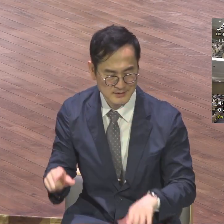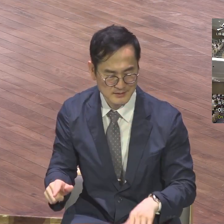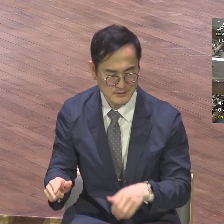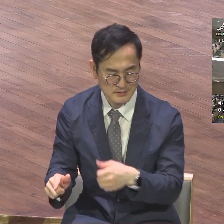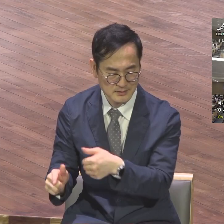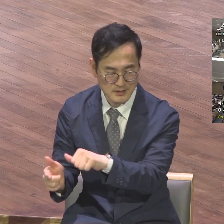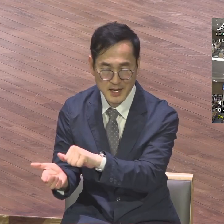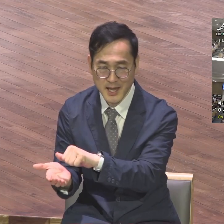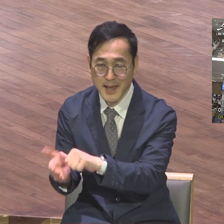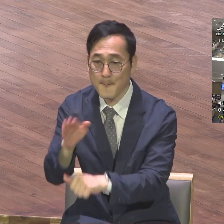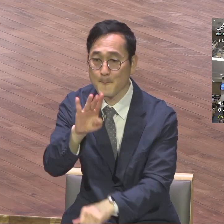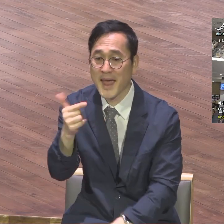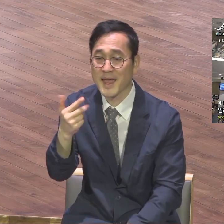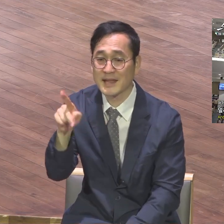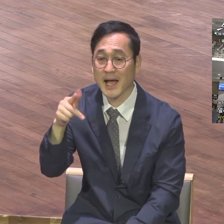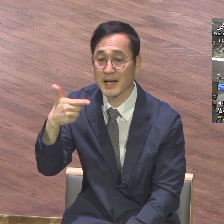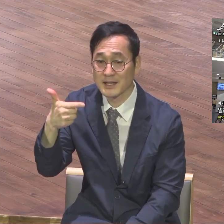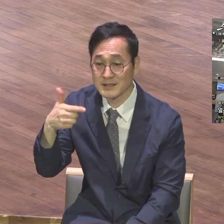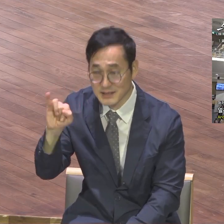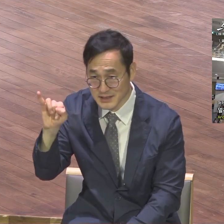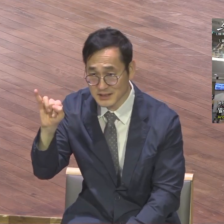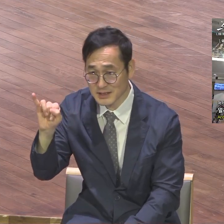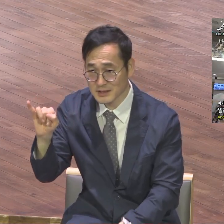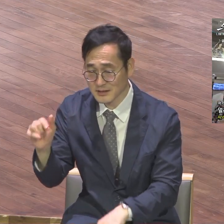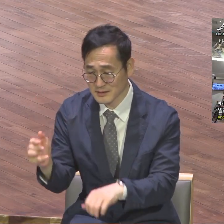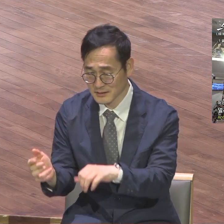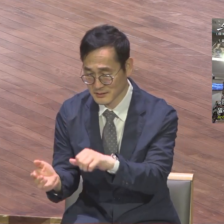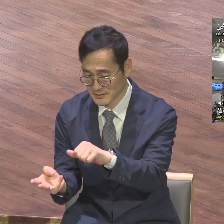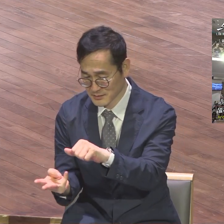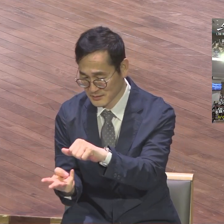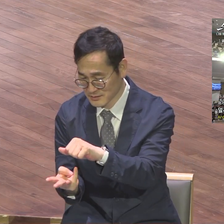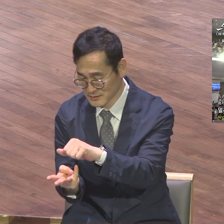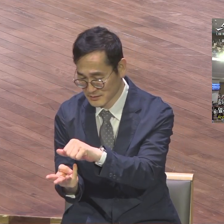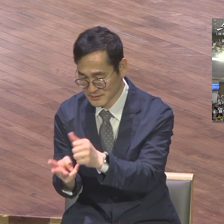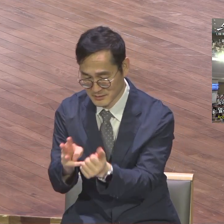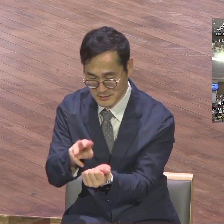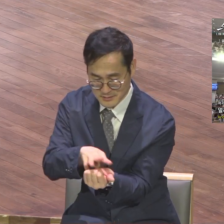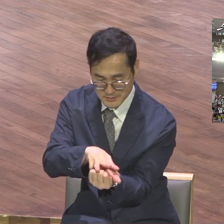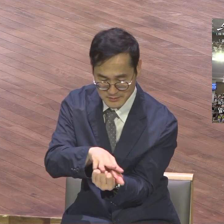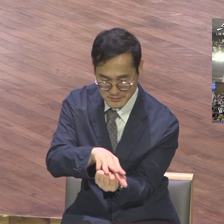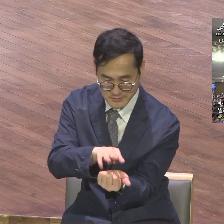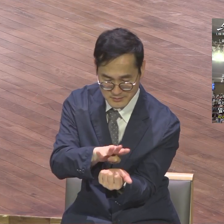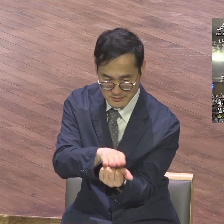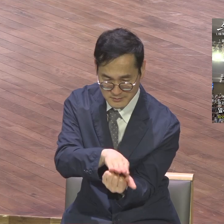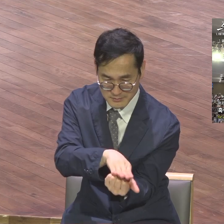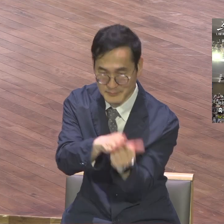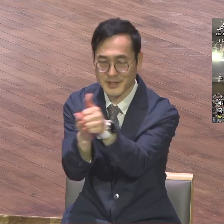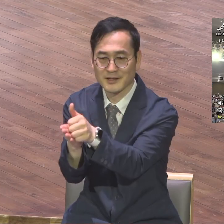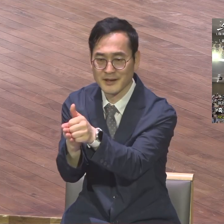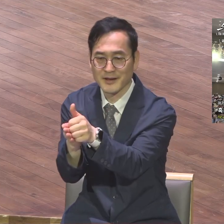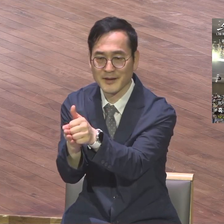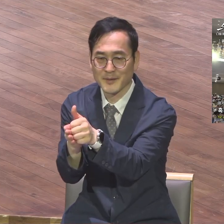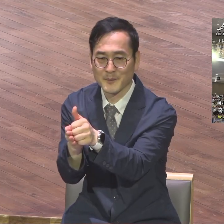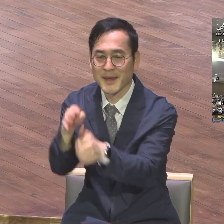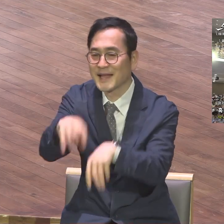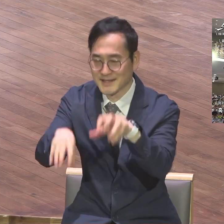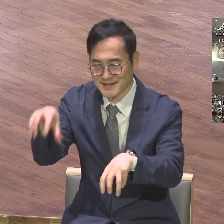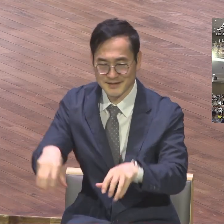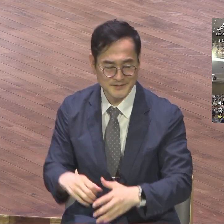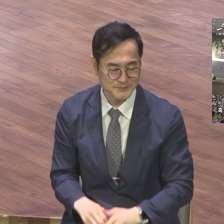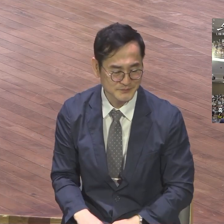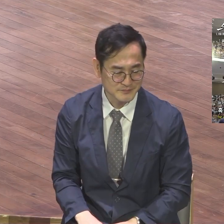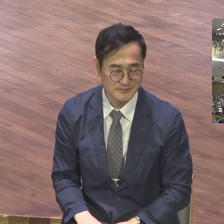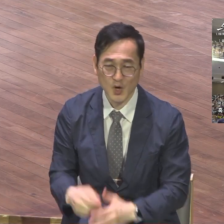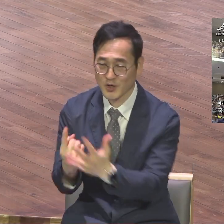때에 예수께서 시장하신지라 멀리서 잎사귀 있는 한 무화과 나무를 보시고 혹 그